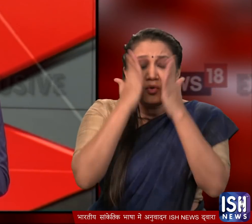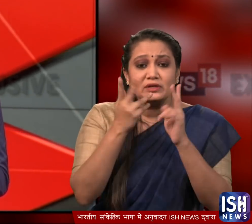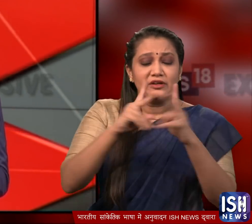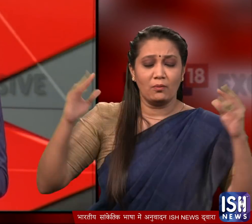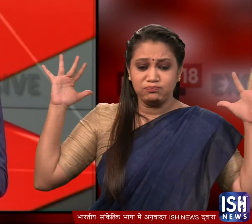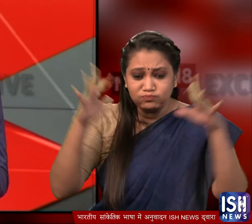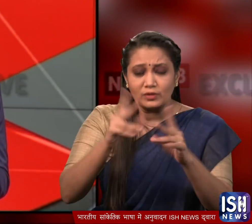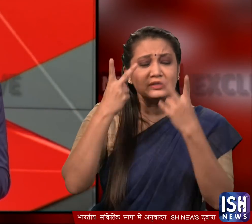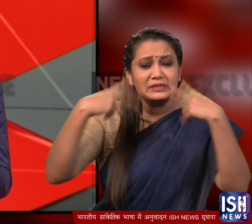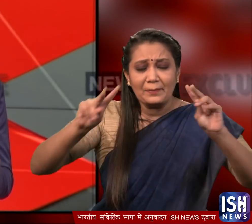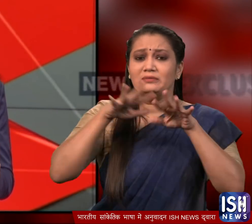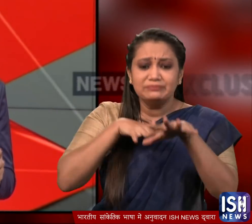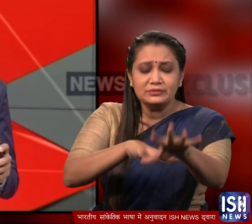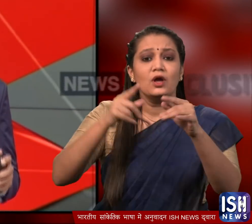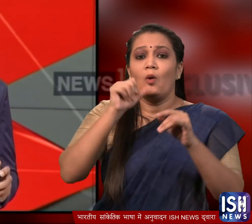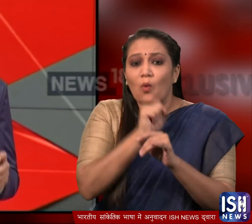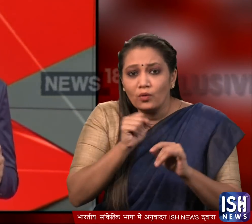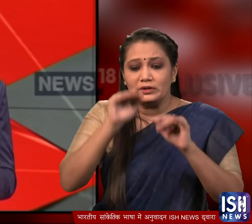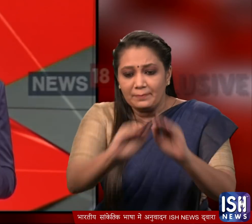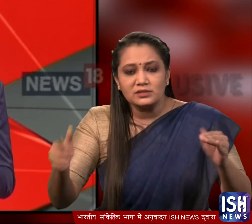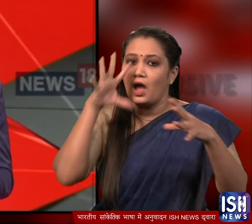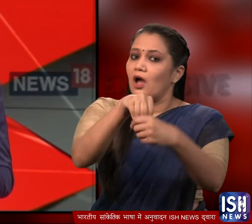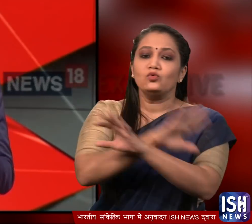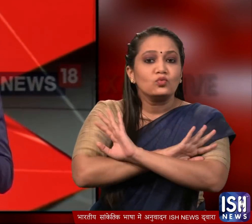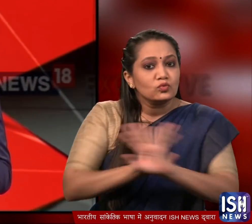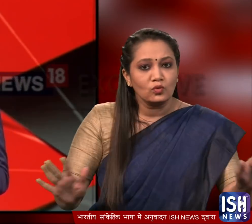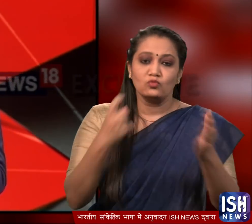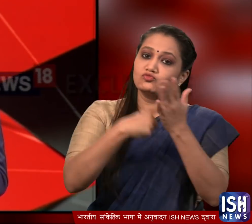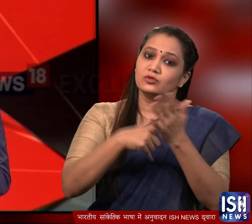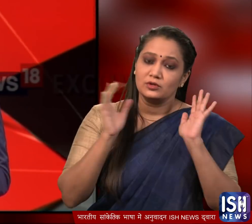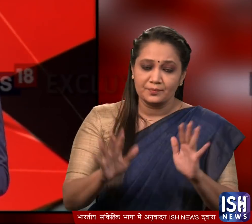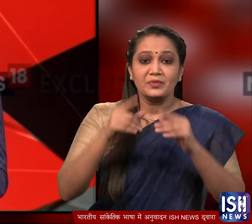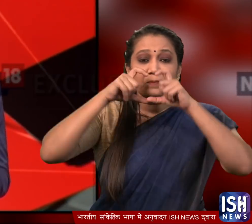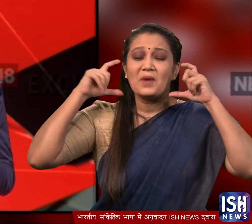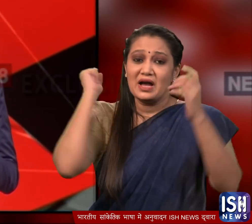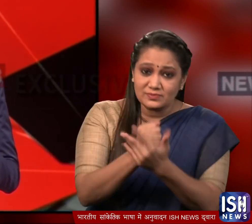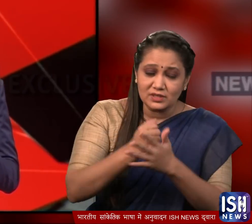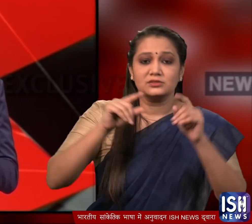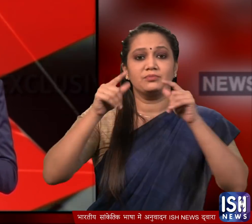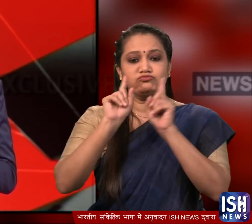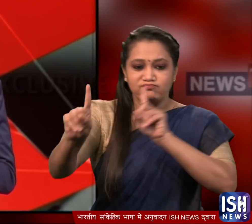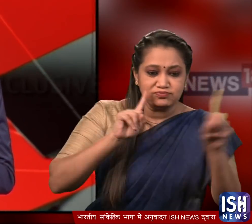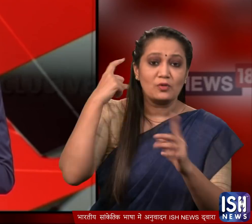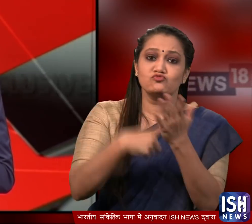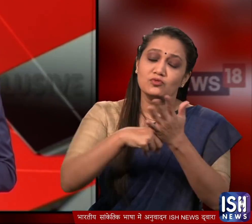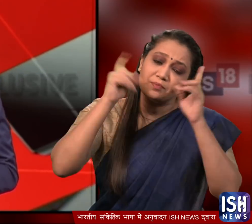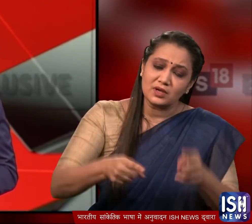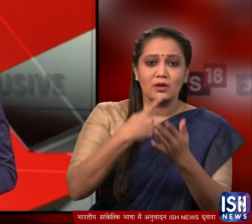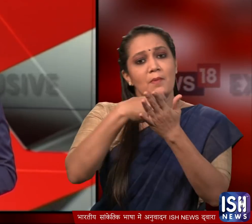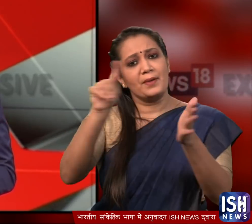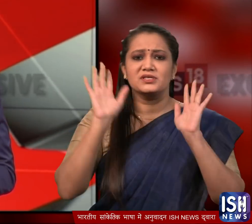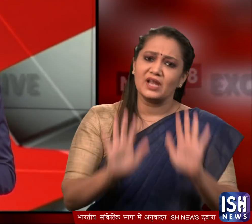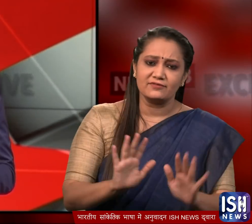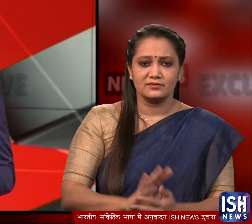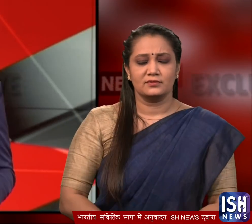कि होली के सार्वजनिक कार्यक्रम या जुलूस में बच्चों और बुजुर्गों के जाने पर पाबंदी रहेगी। मास्क और सोशल डिस्टेंसिंग की शर्तों के साथ त्योहार